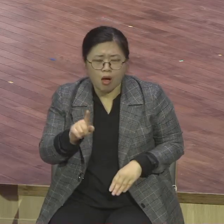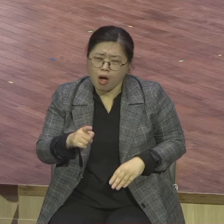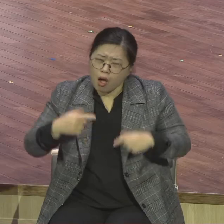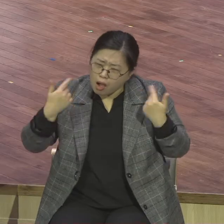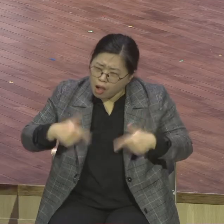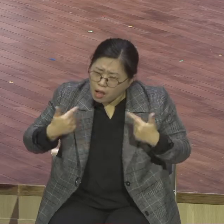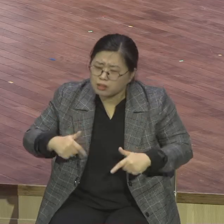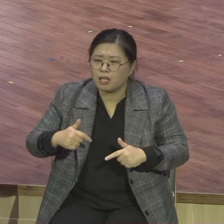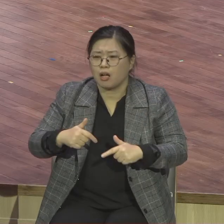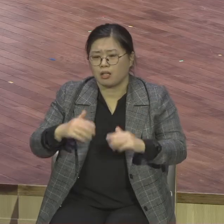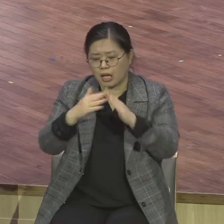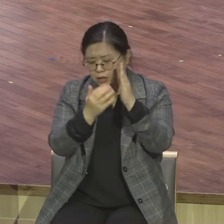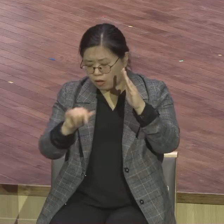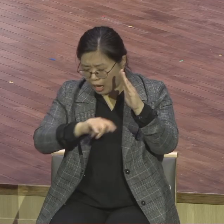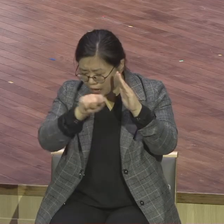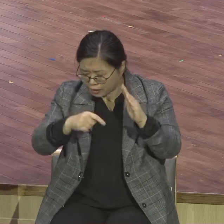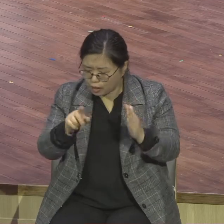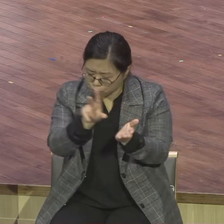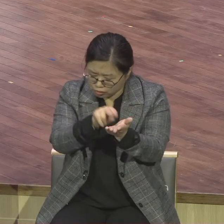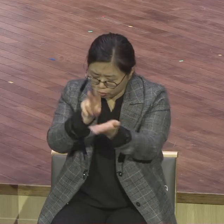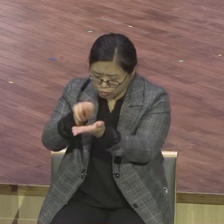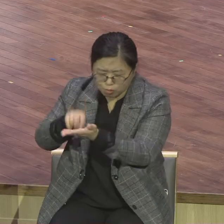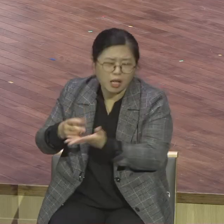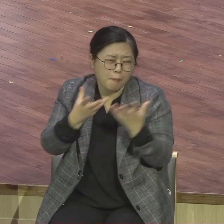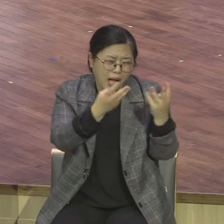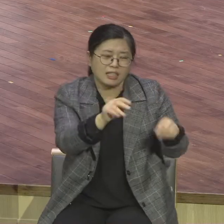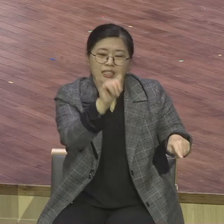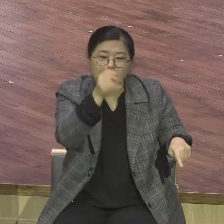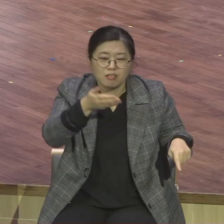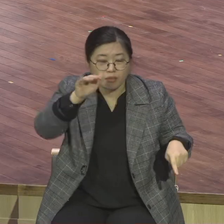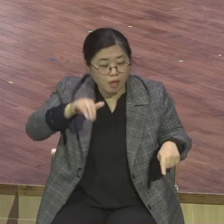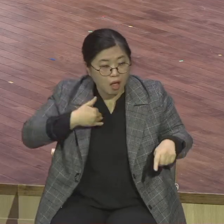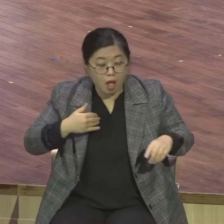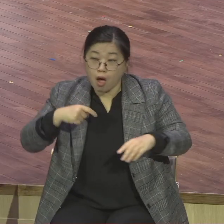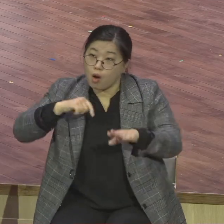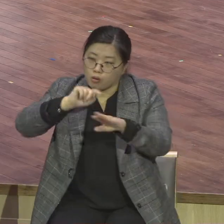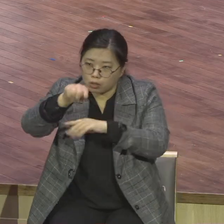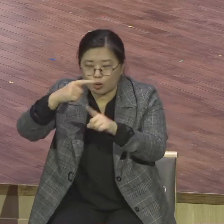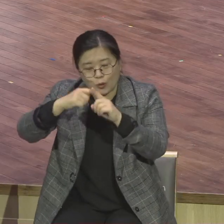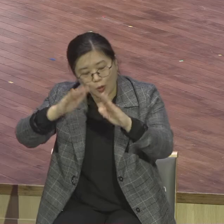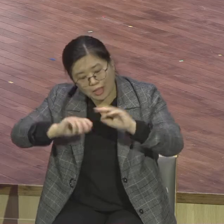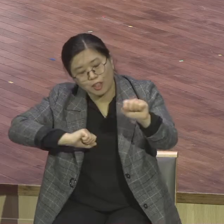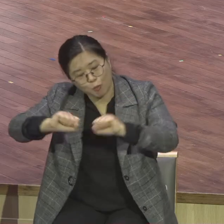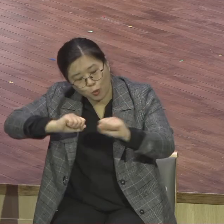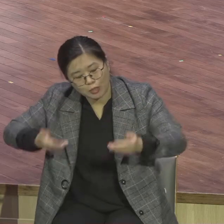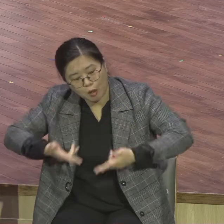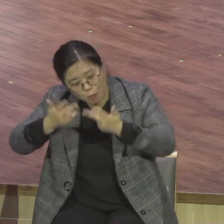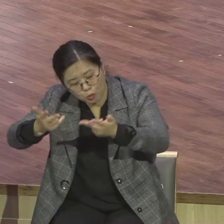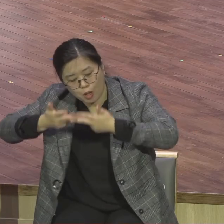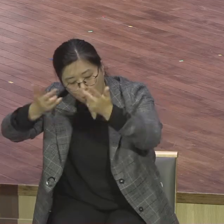그래서 여러분이요, 이 말씀 잡고 시험 당하나 안 당하나 천양지 차이라니까.